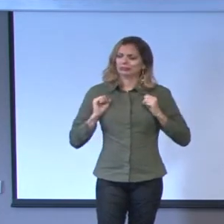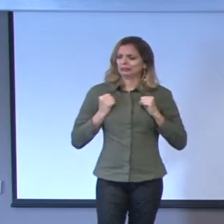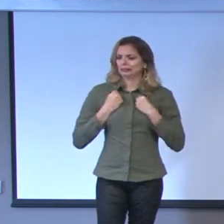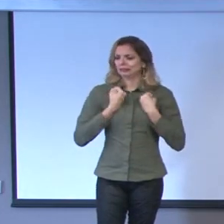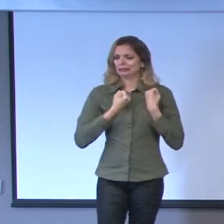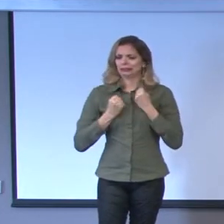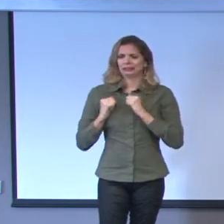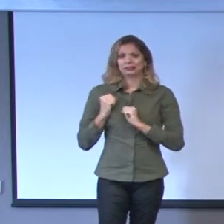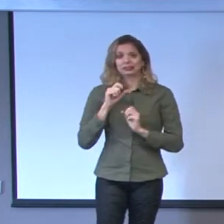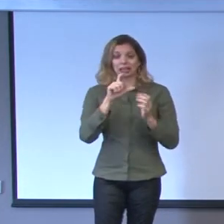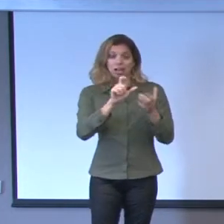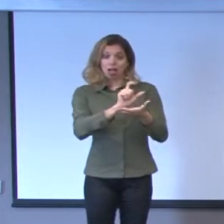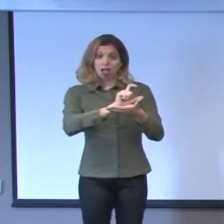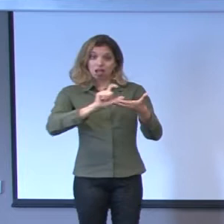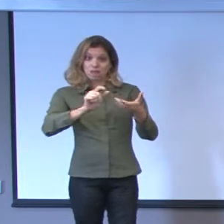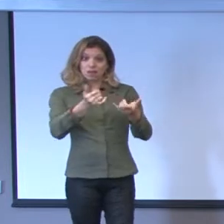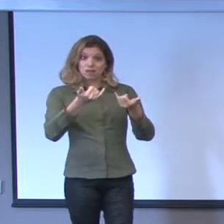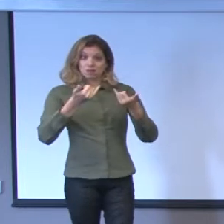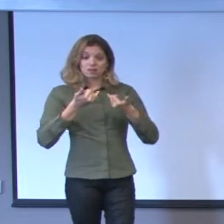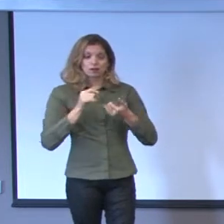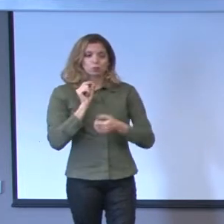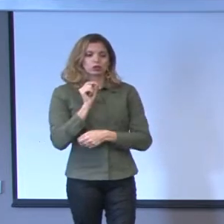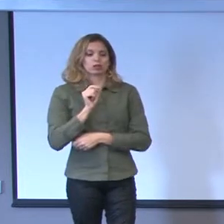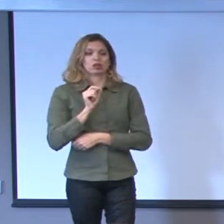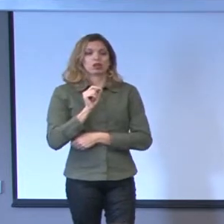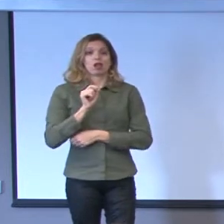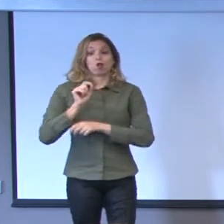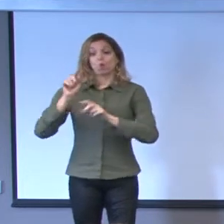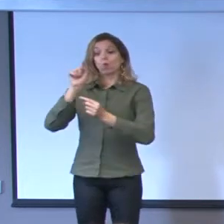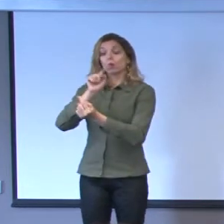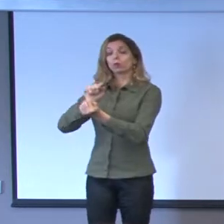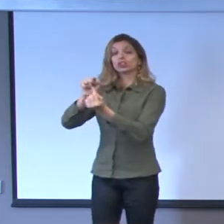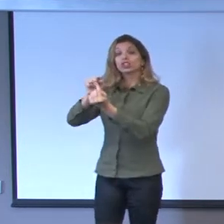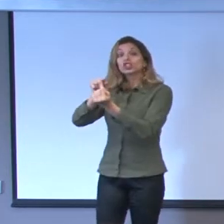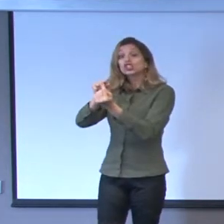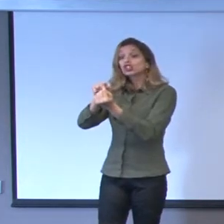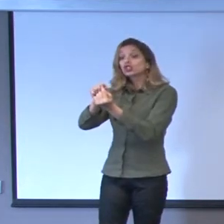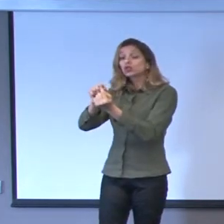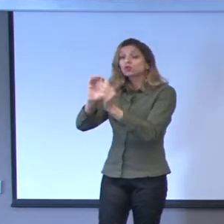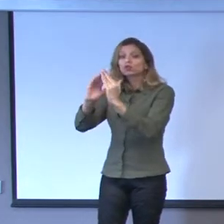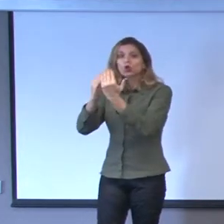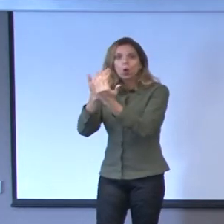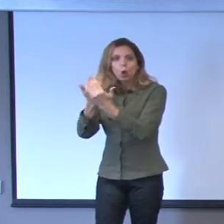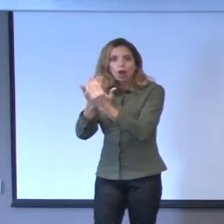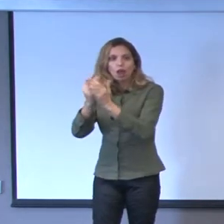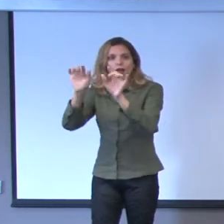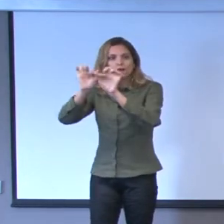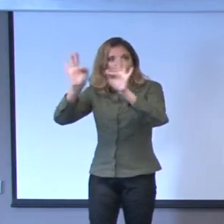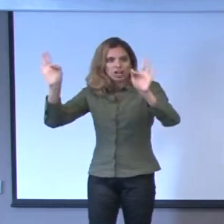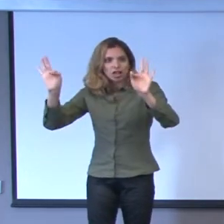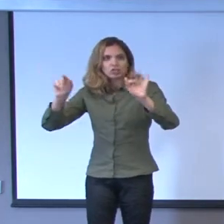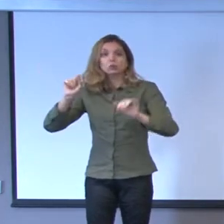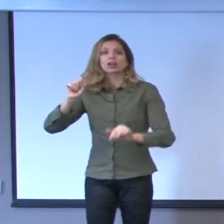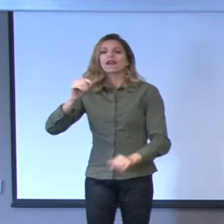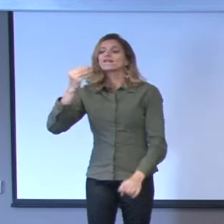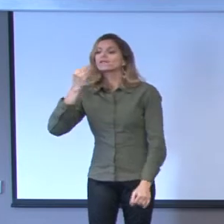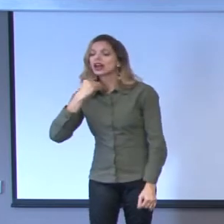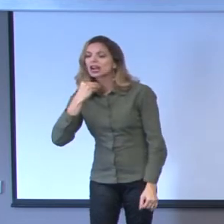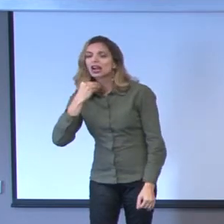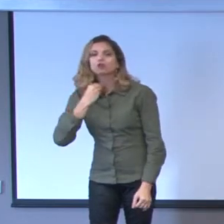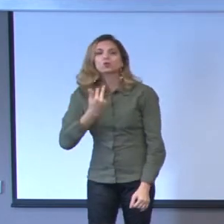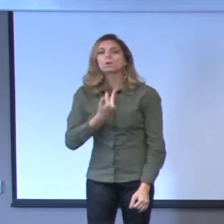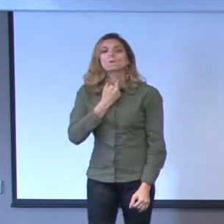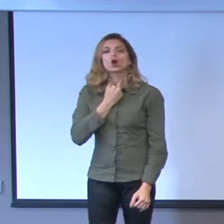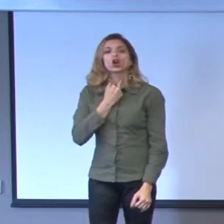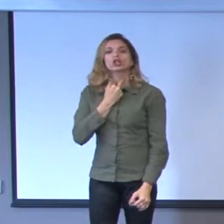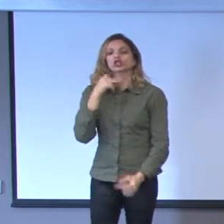que o lema da escola era: o fracasso não é uma opção. Era failure is